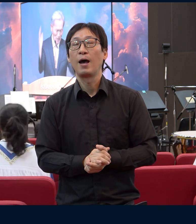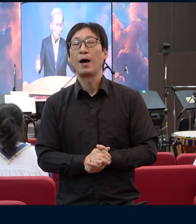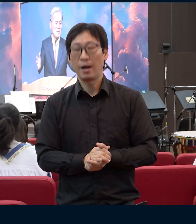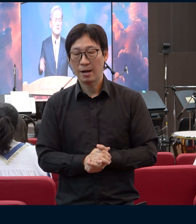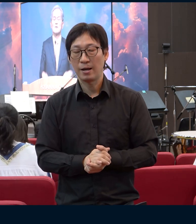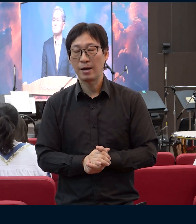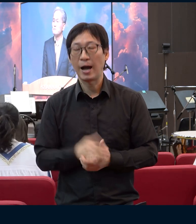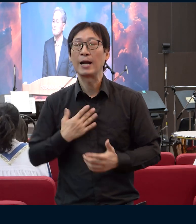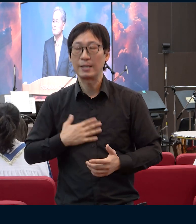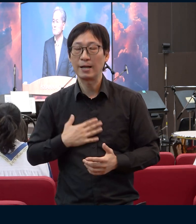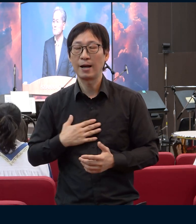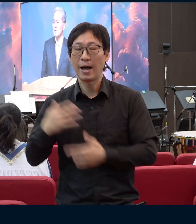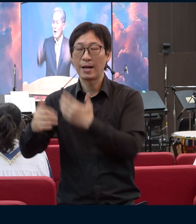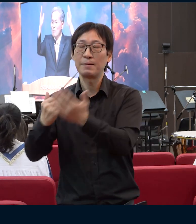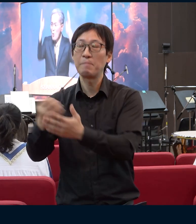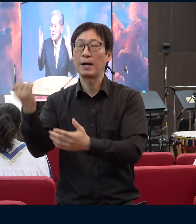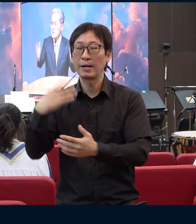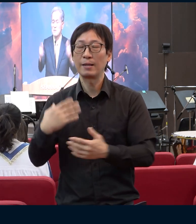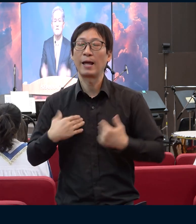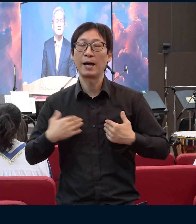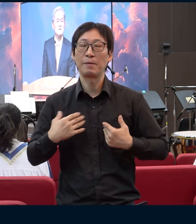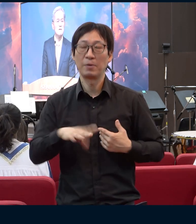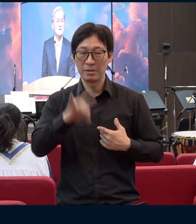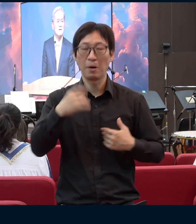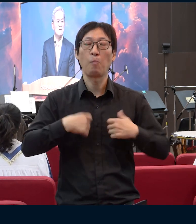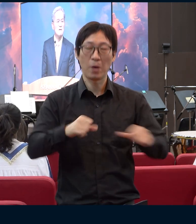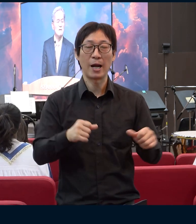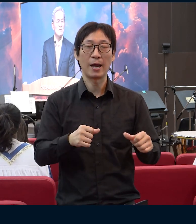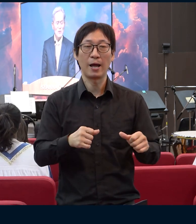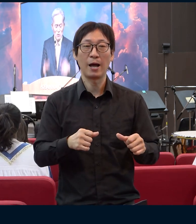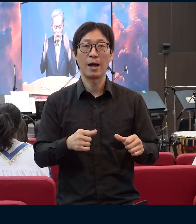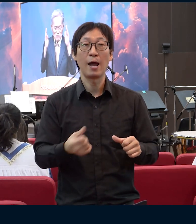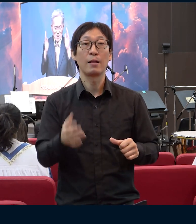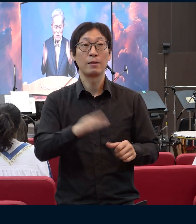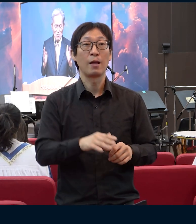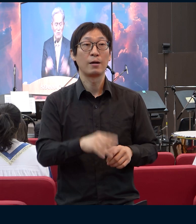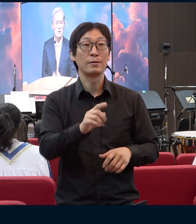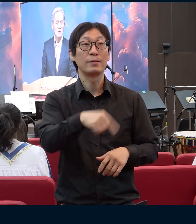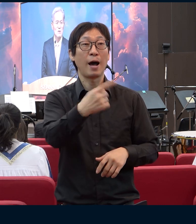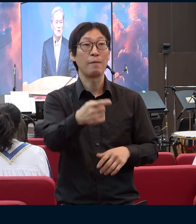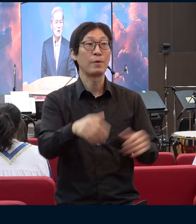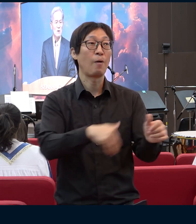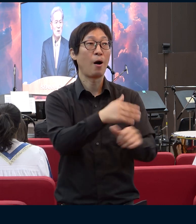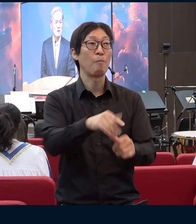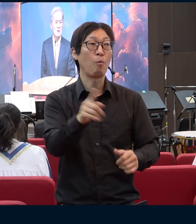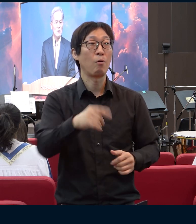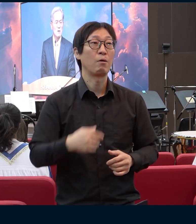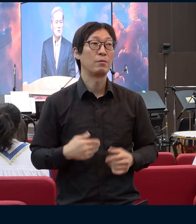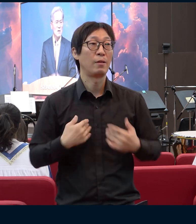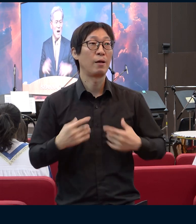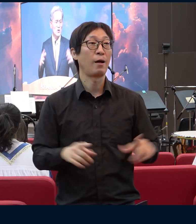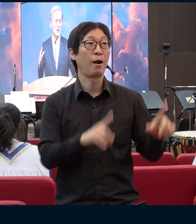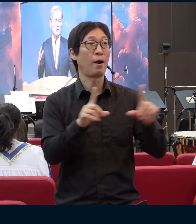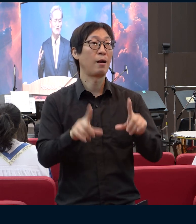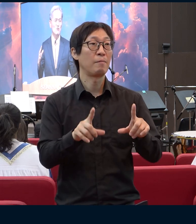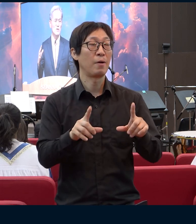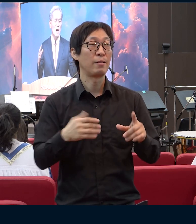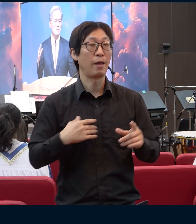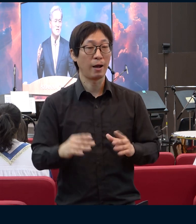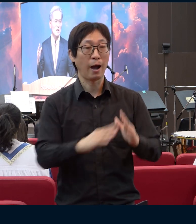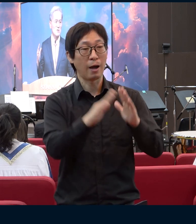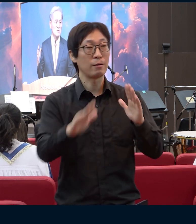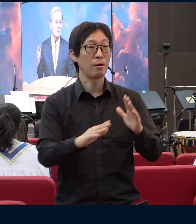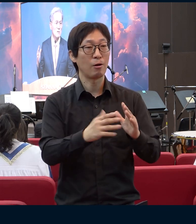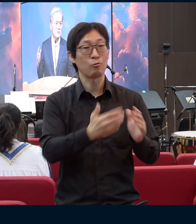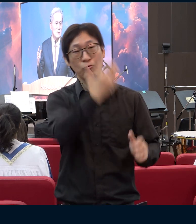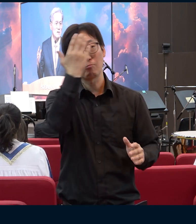받고 내려놨어요. 내가 포기했어요. 근데 그러고 나서 그 가정에 대한